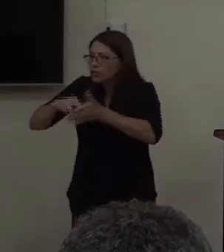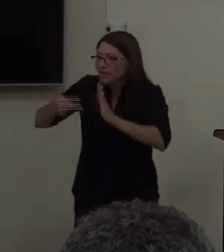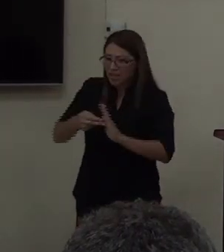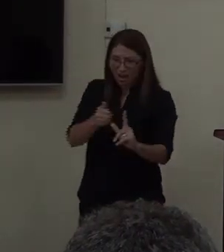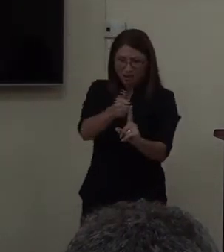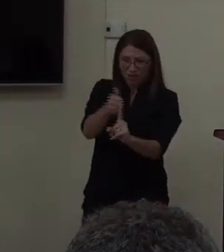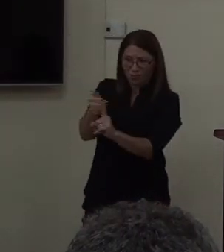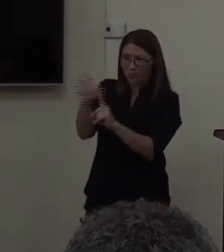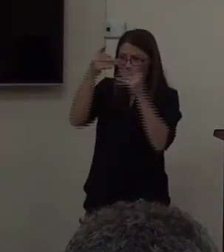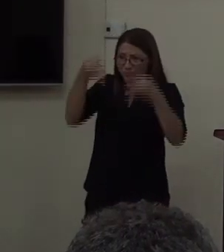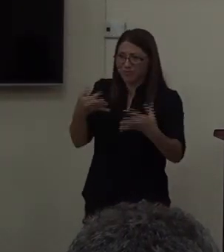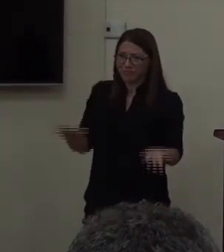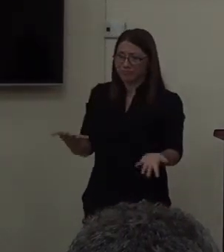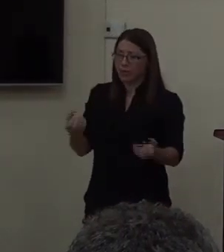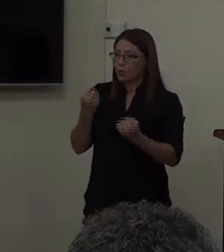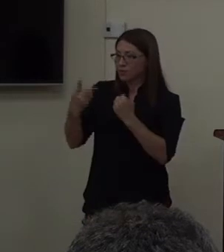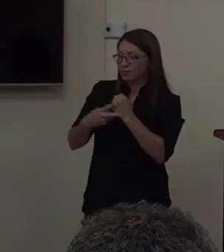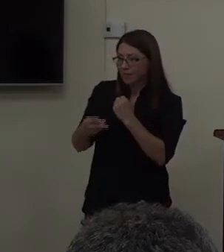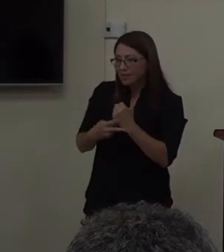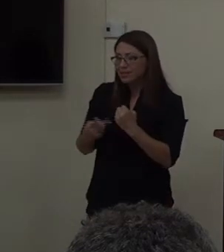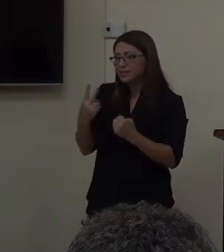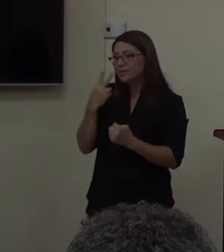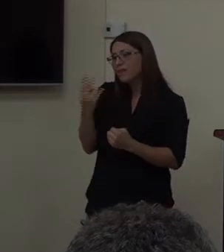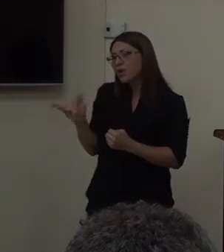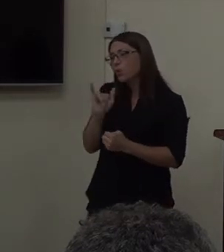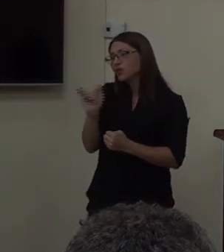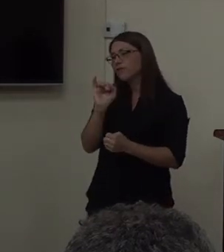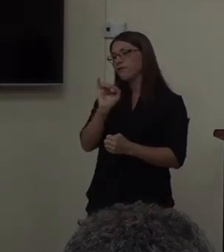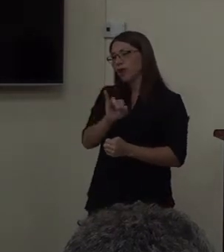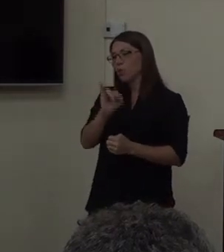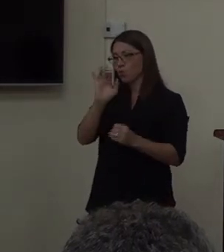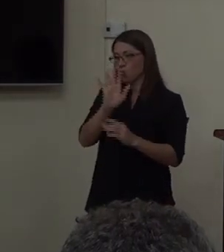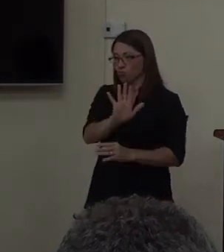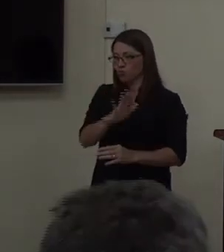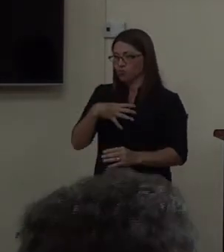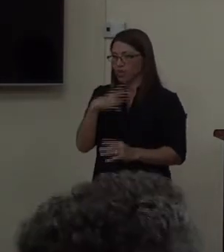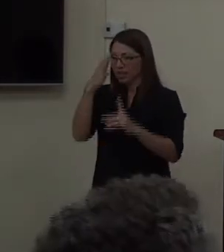decisión, ¿verdad?, aunque muchas veces se ve como si fuera una decisión. Entonces,